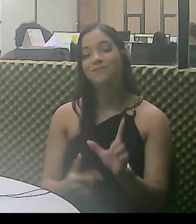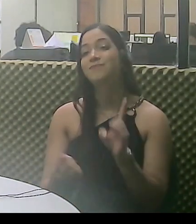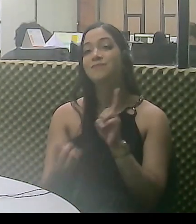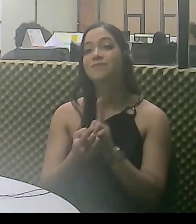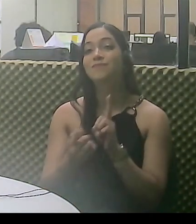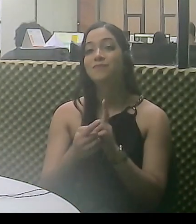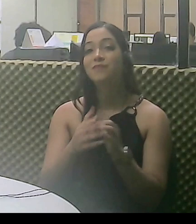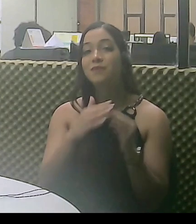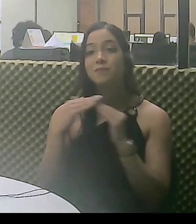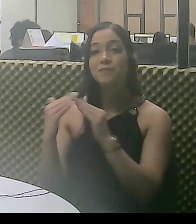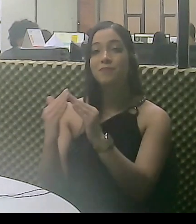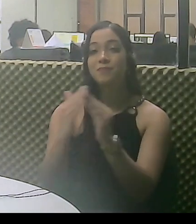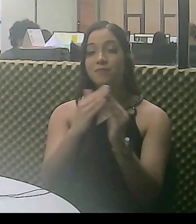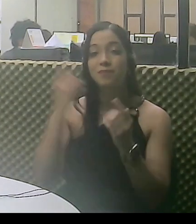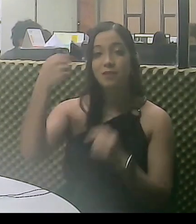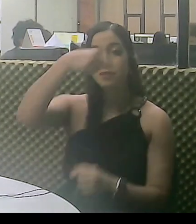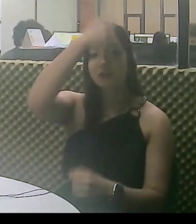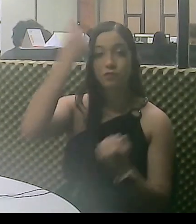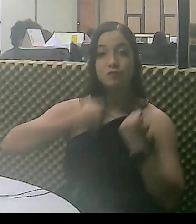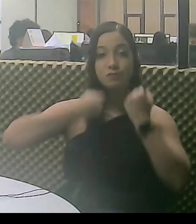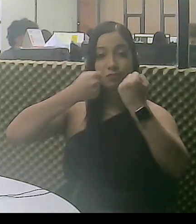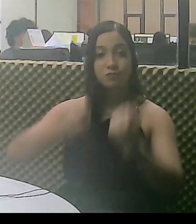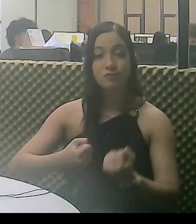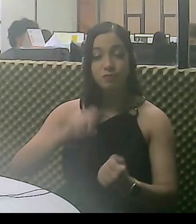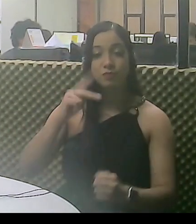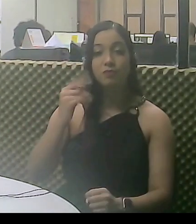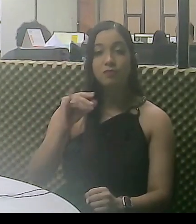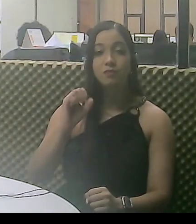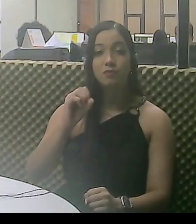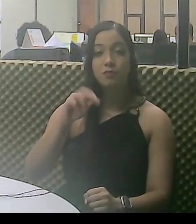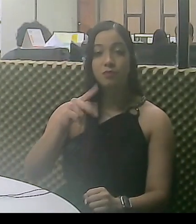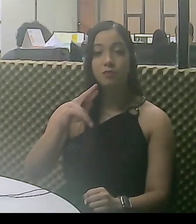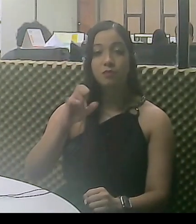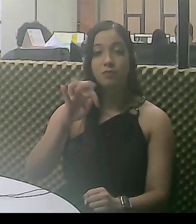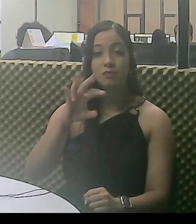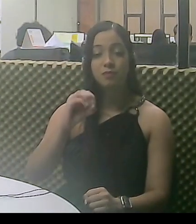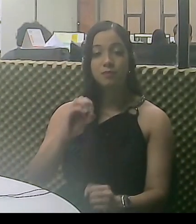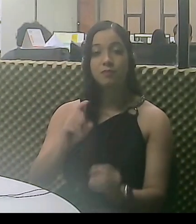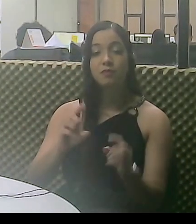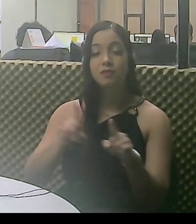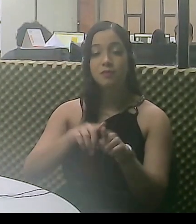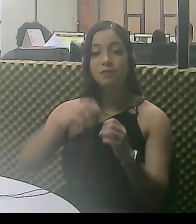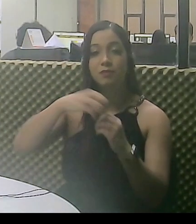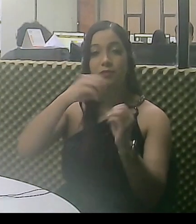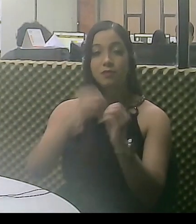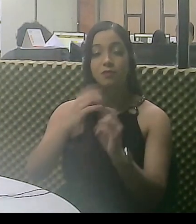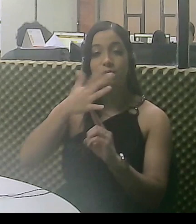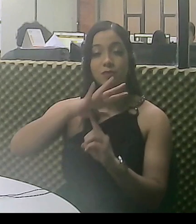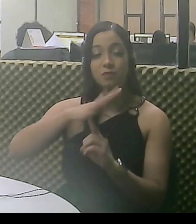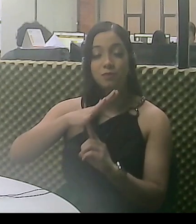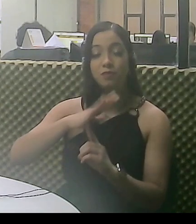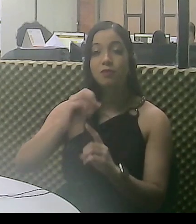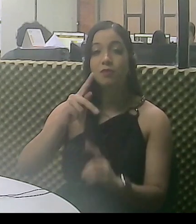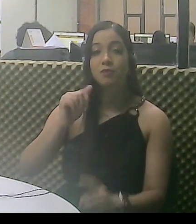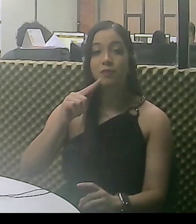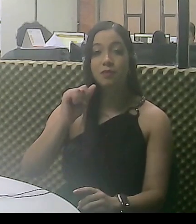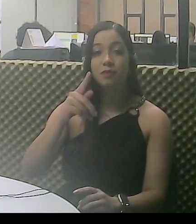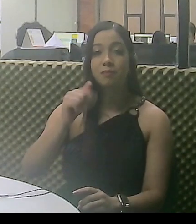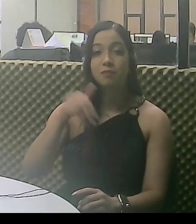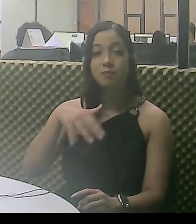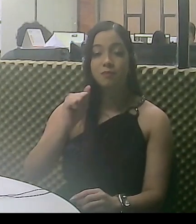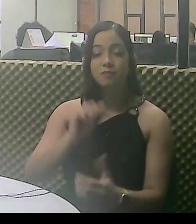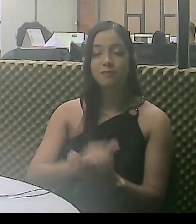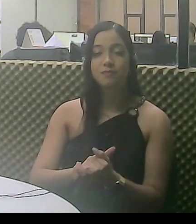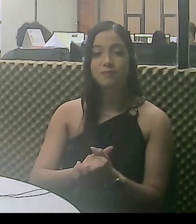dos bairros na região do São Jorge e Ellison Prieto, a região dos bairros Shopping Park, Copacabana e Tabajaras.